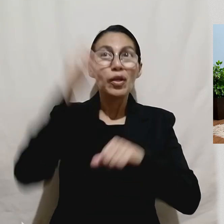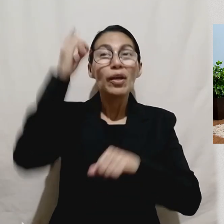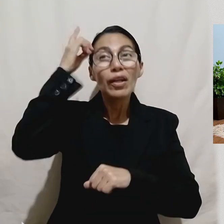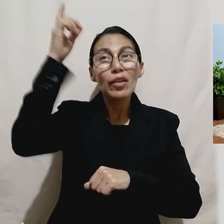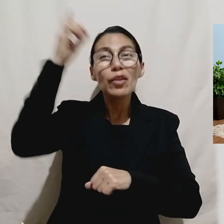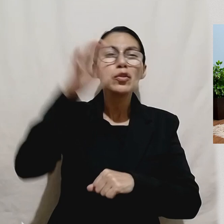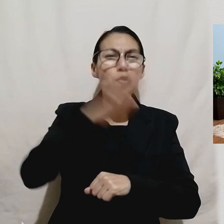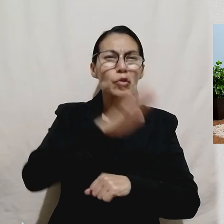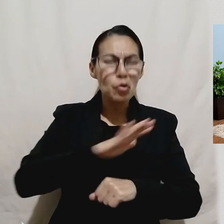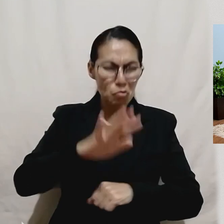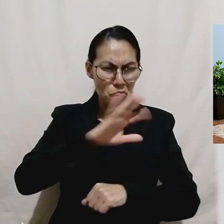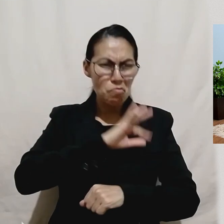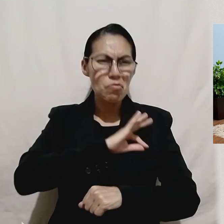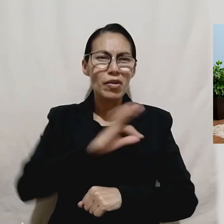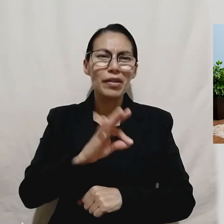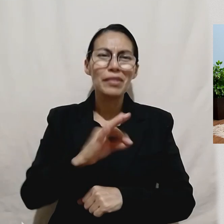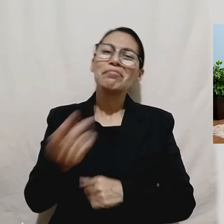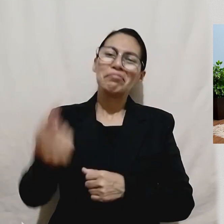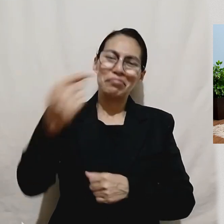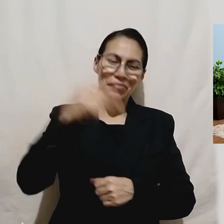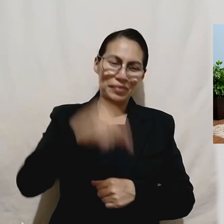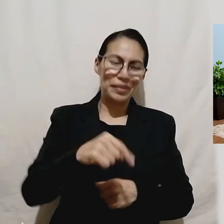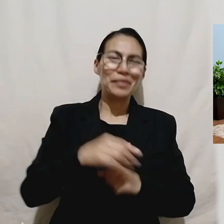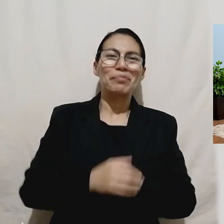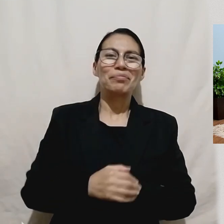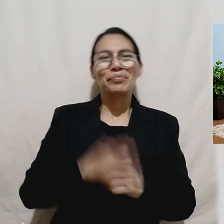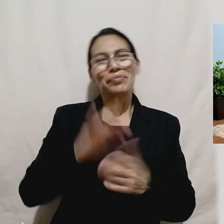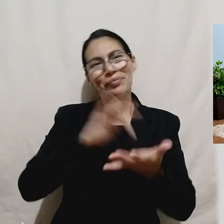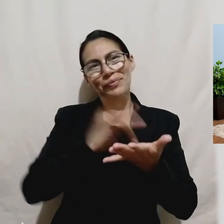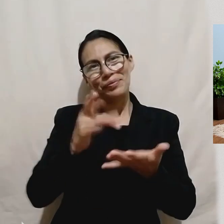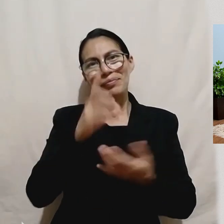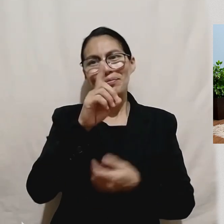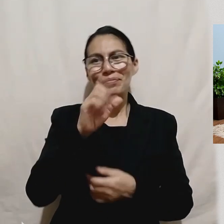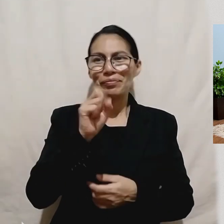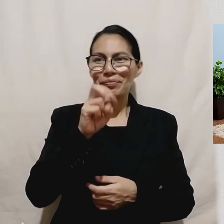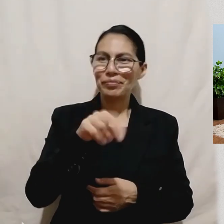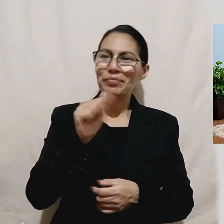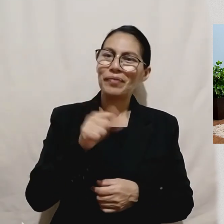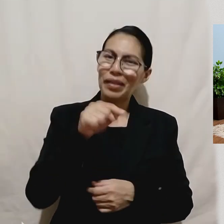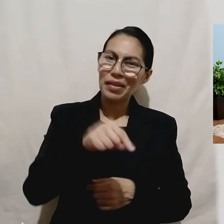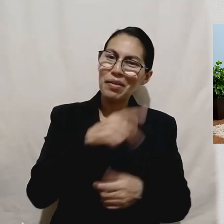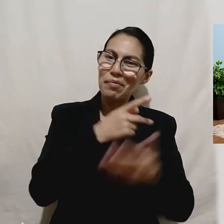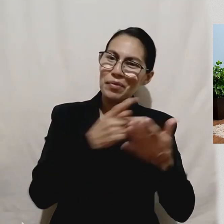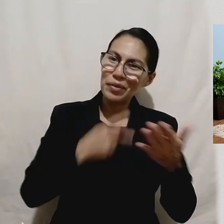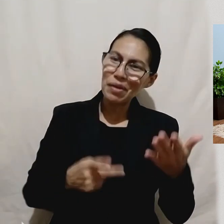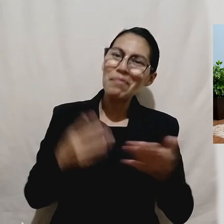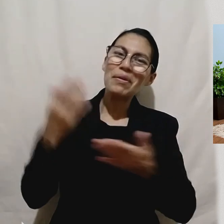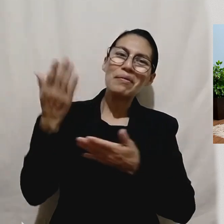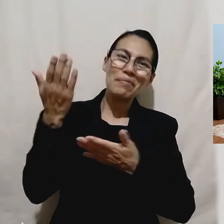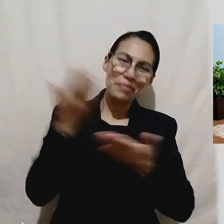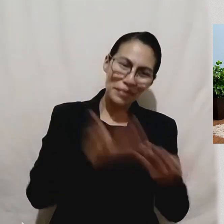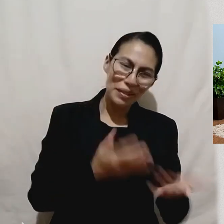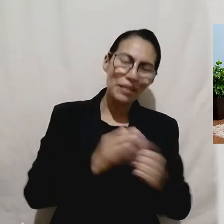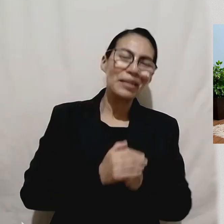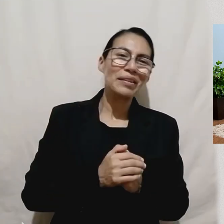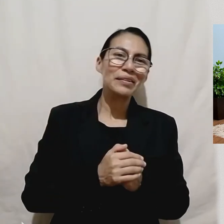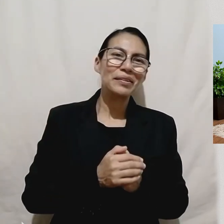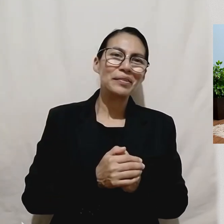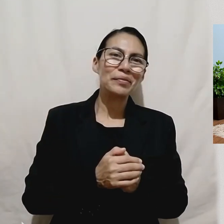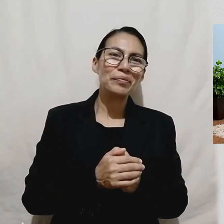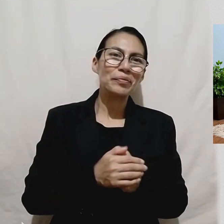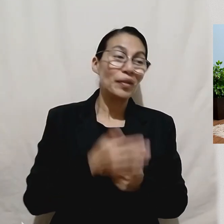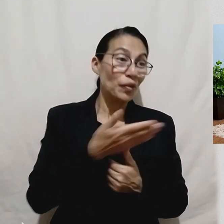del dios de Lo imposible Gracias Dana por estar con nosotros en el programa y poder venir aquí